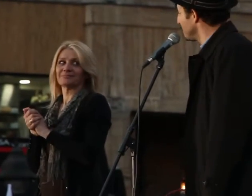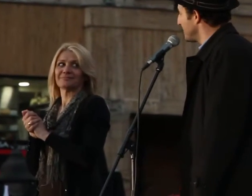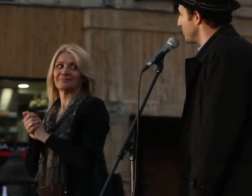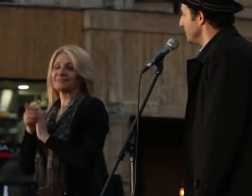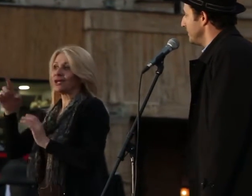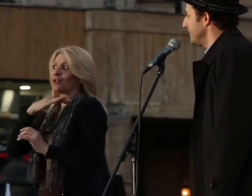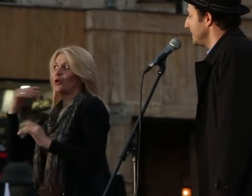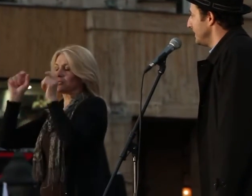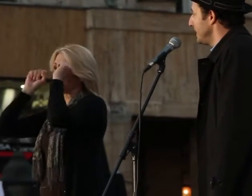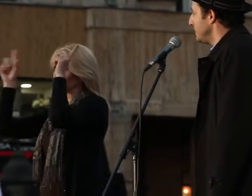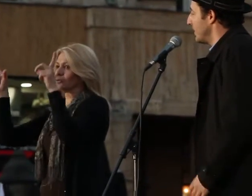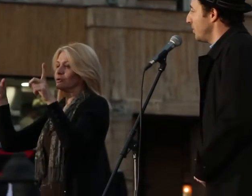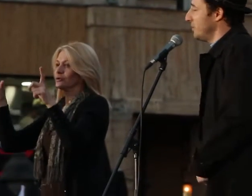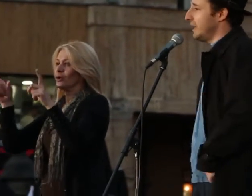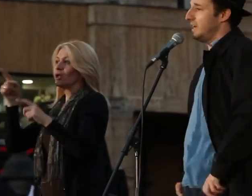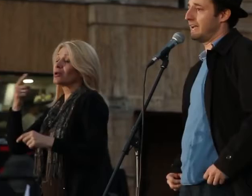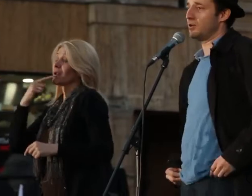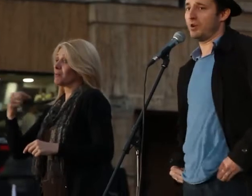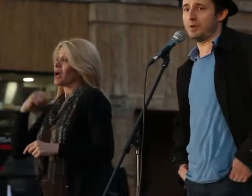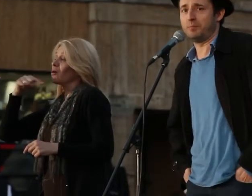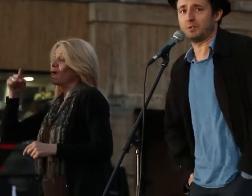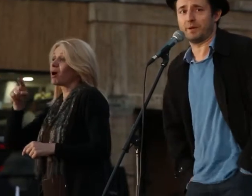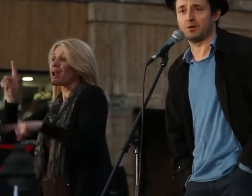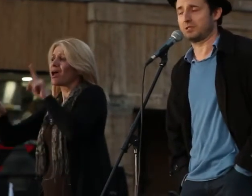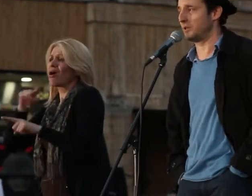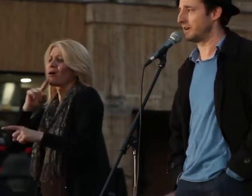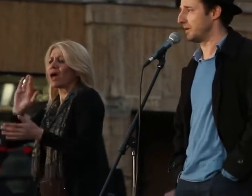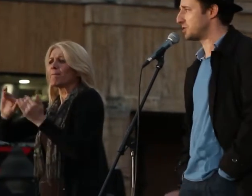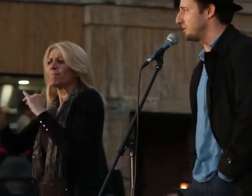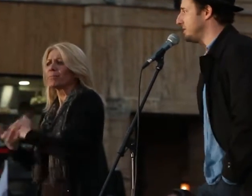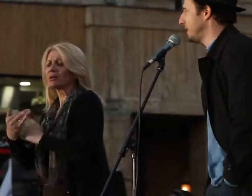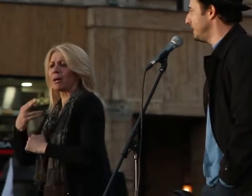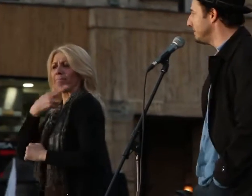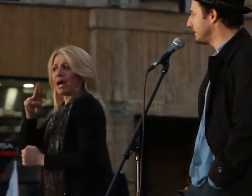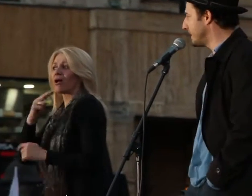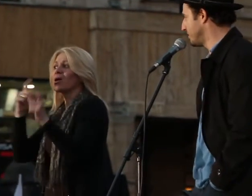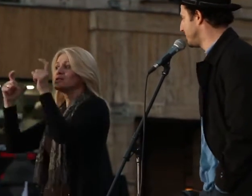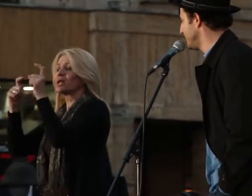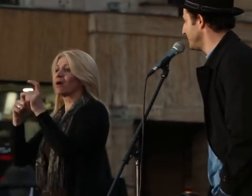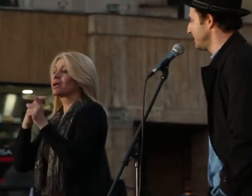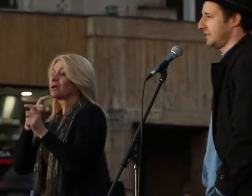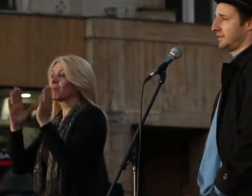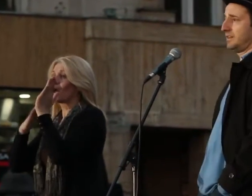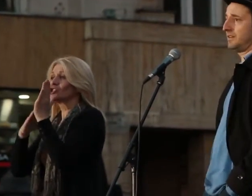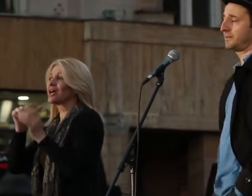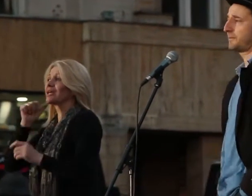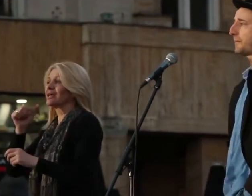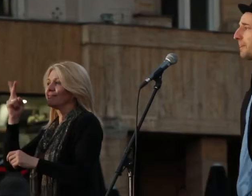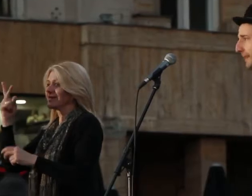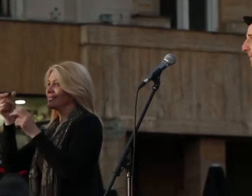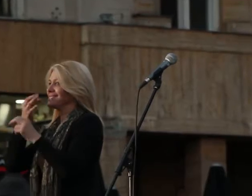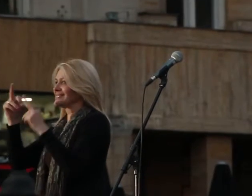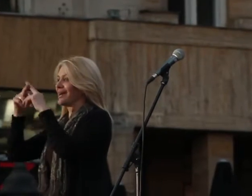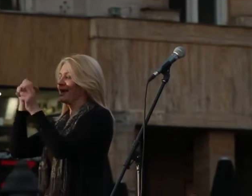To je dosta čudno. To nam govori neko ko je bio potparol Slobodana Miloševića, Ivica Dačić.